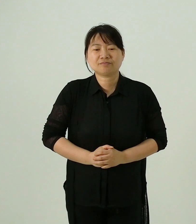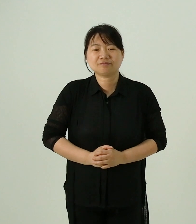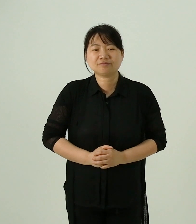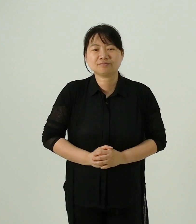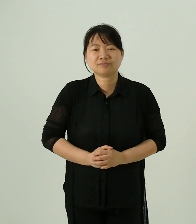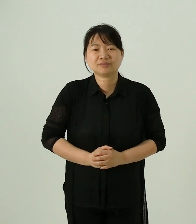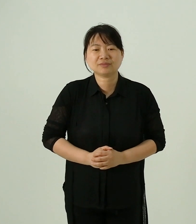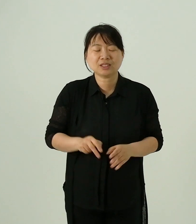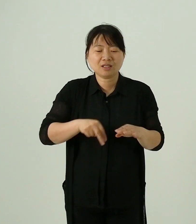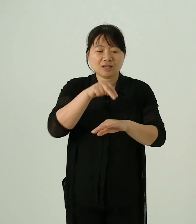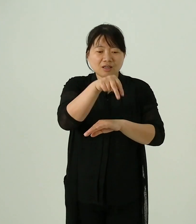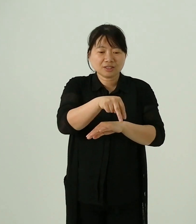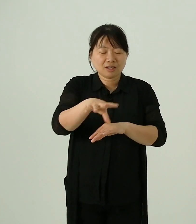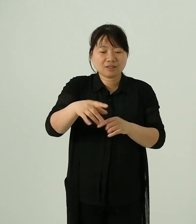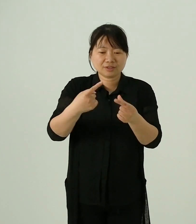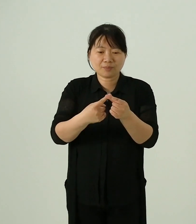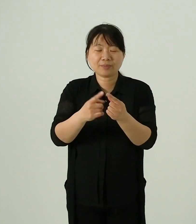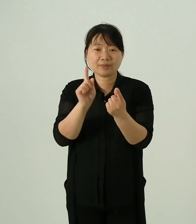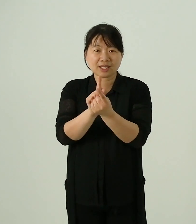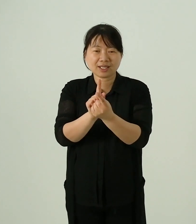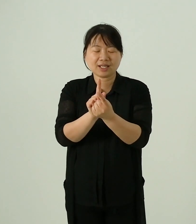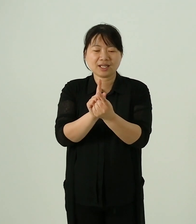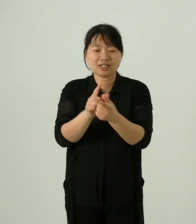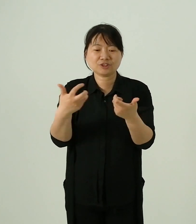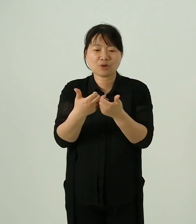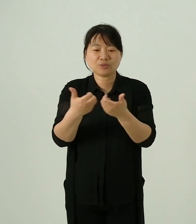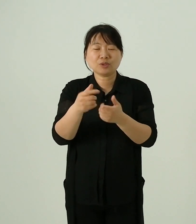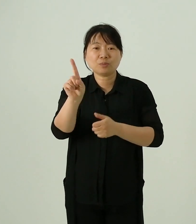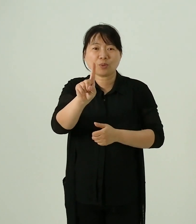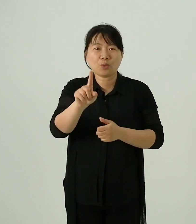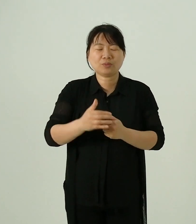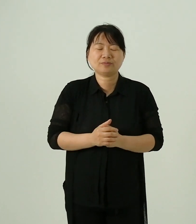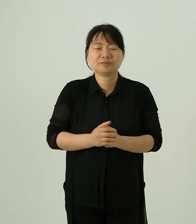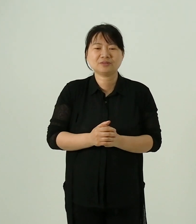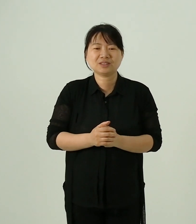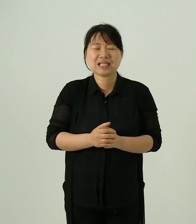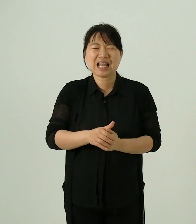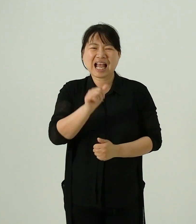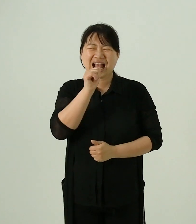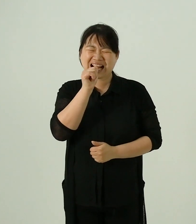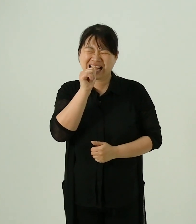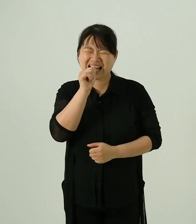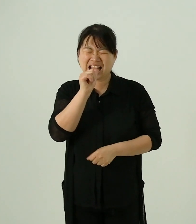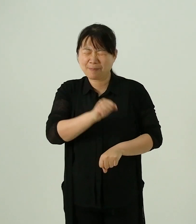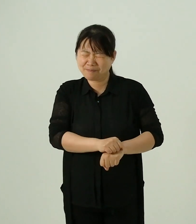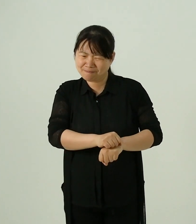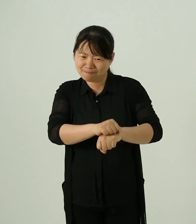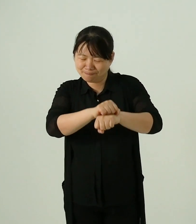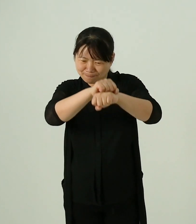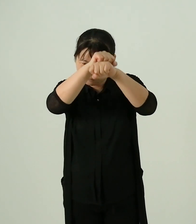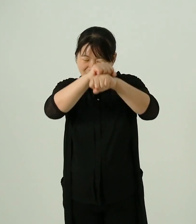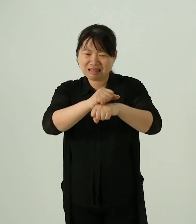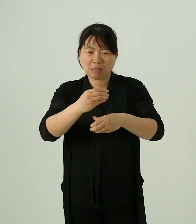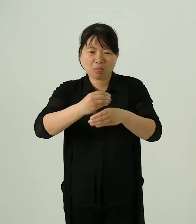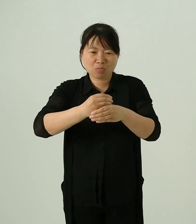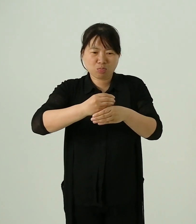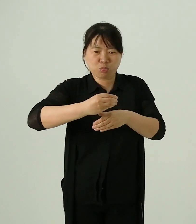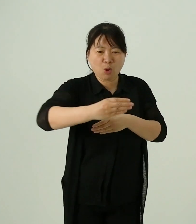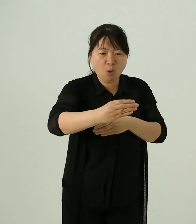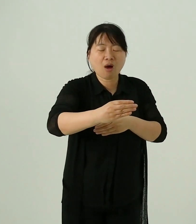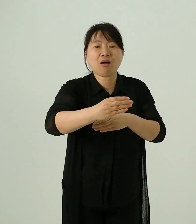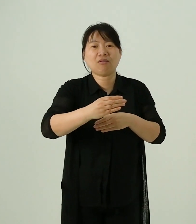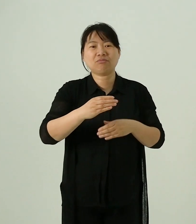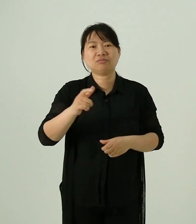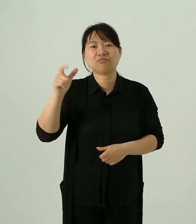그리고 건너서 첫 번째로 맞이한 전투는 난공불락의 두터운 벽의 두께를